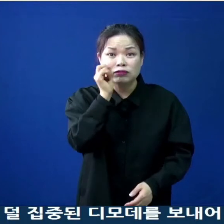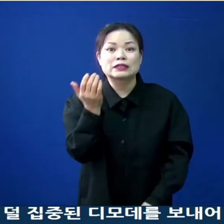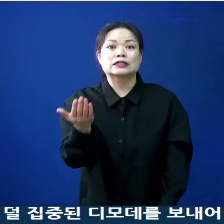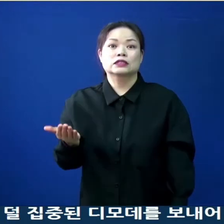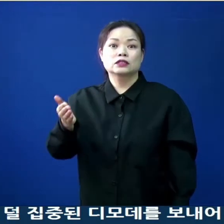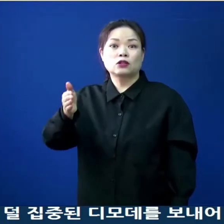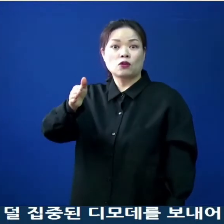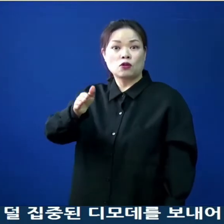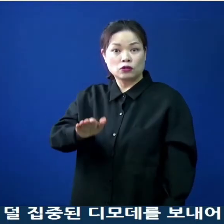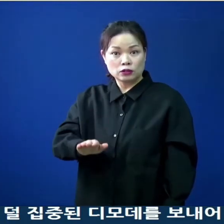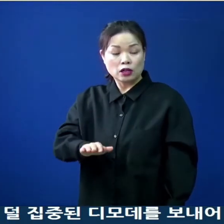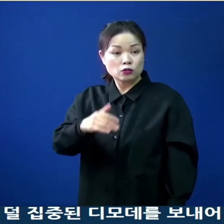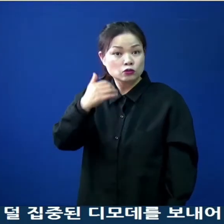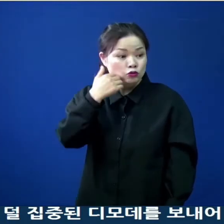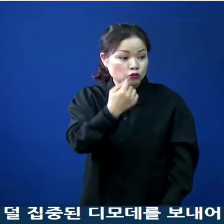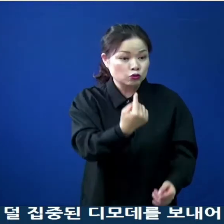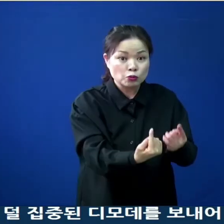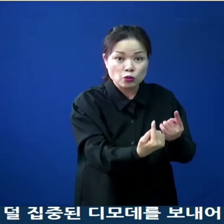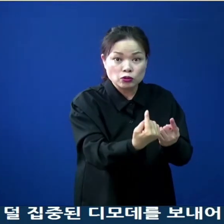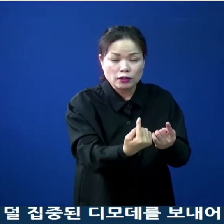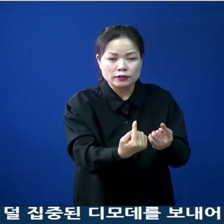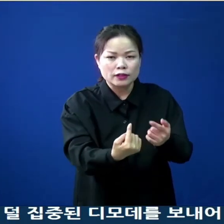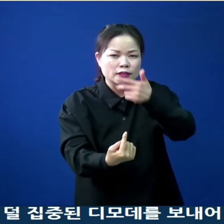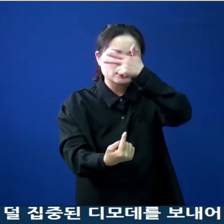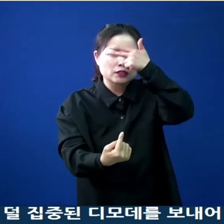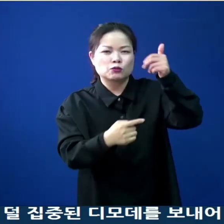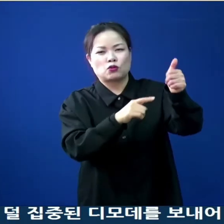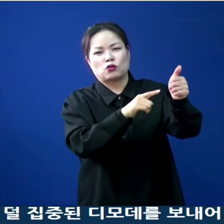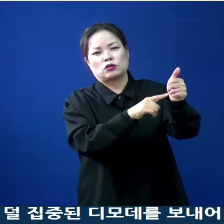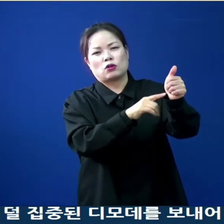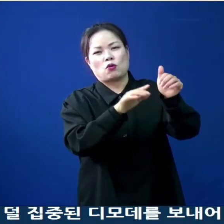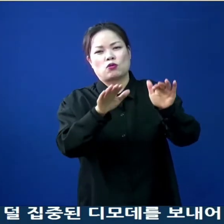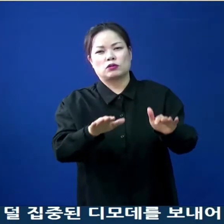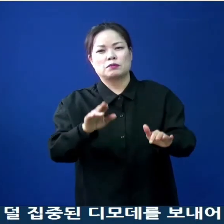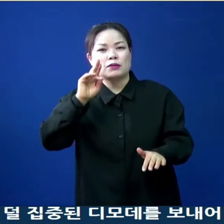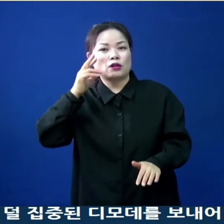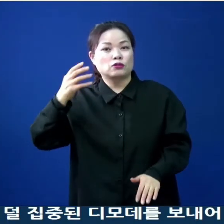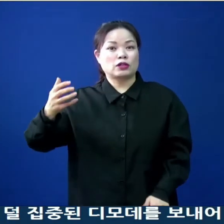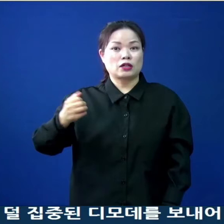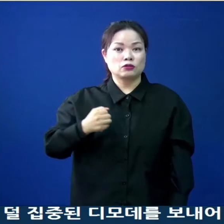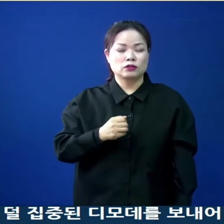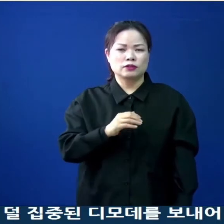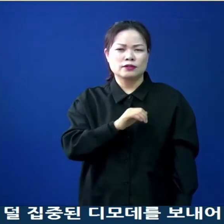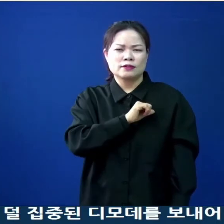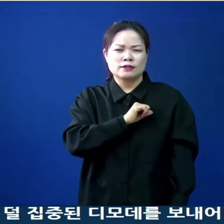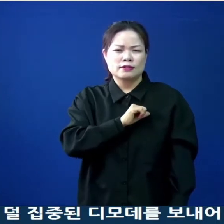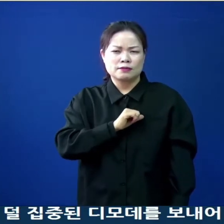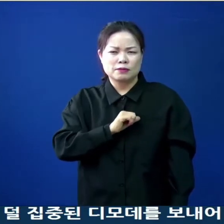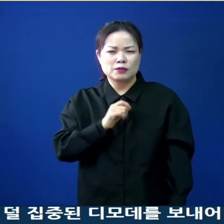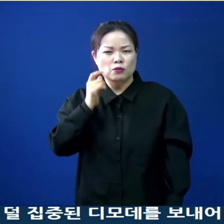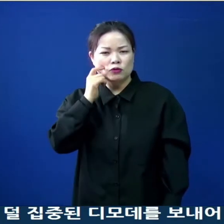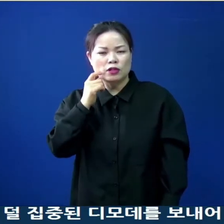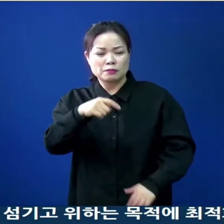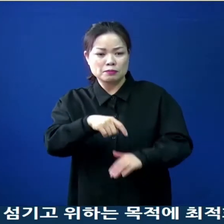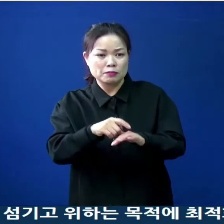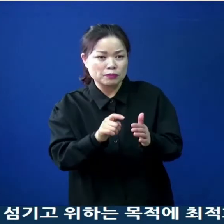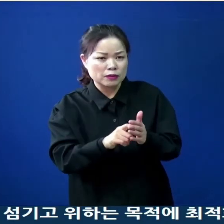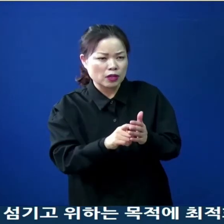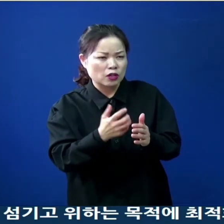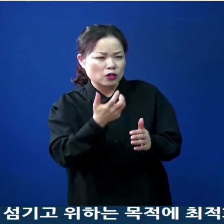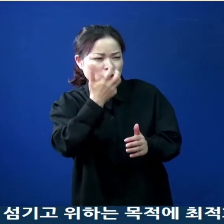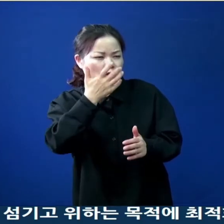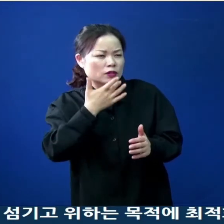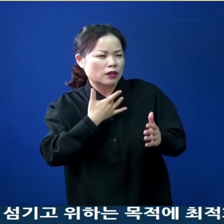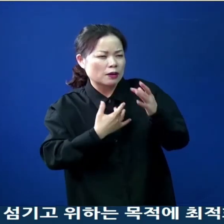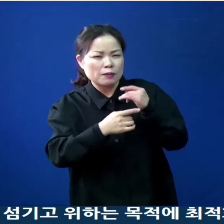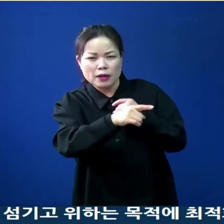그러나 그 누구보다도 디모데에게는 오늘 바울이 가지고 있었던 그 참을 수 없는 마음, 영혼을 향한 참을 수